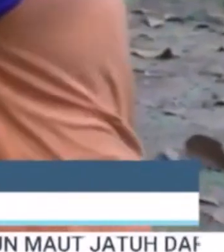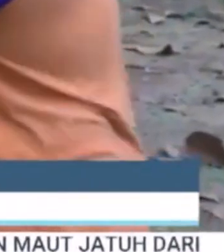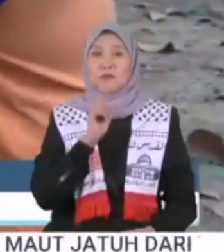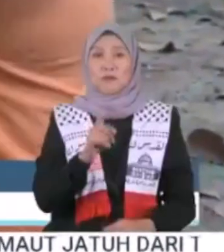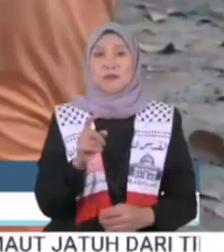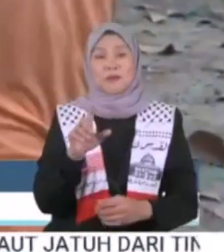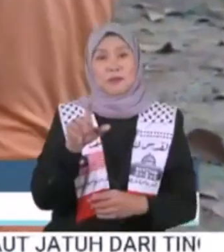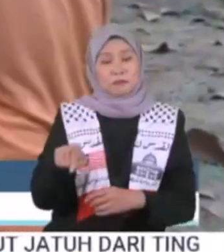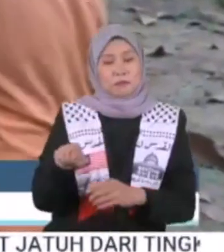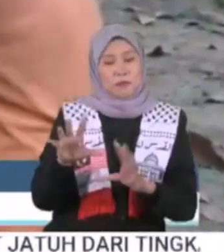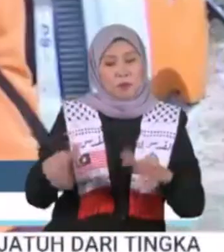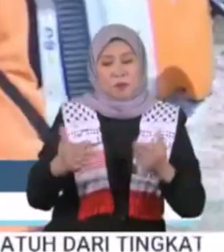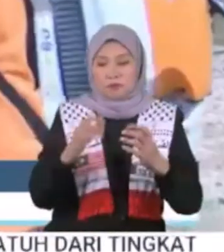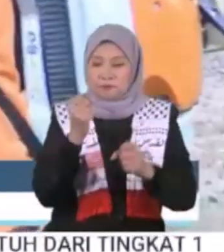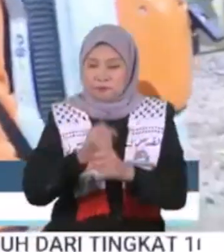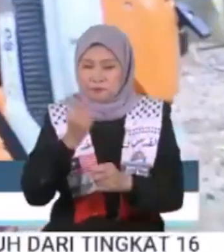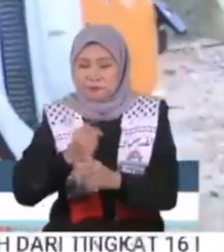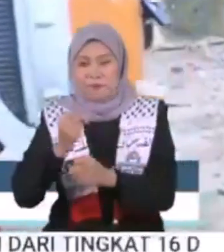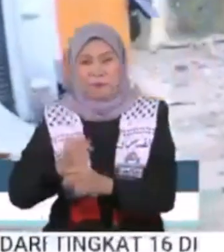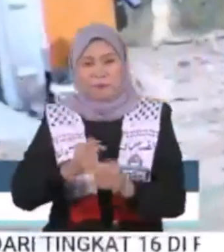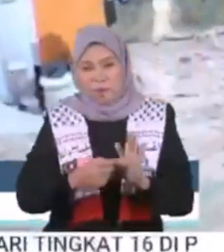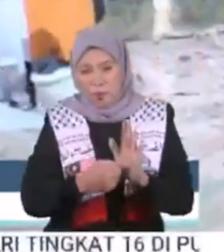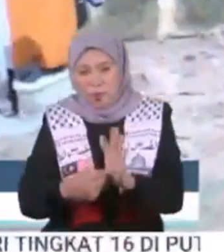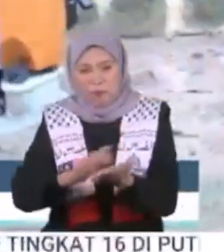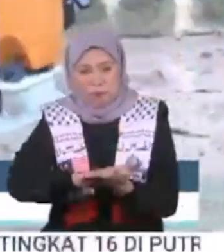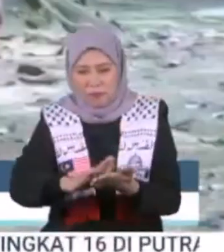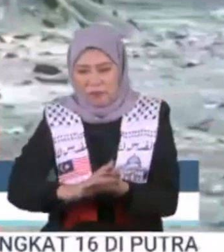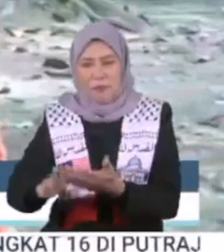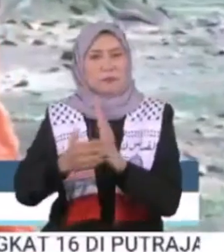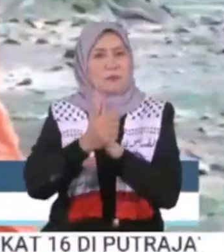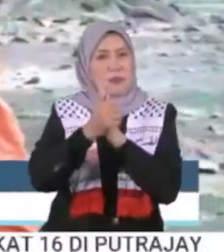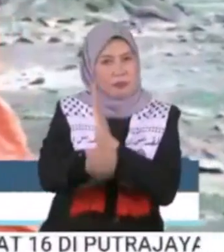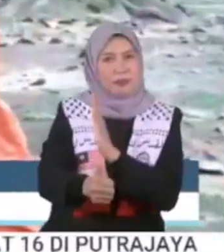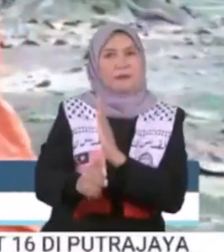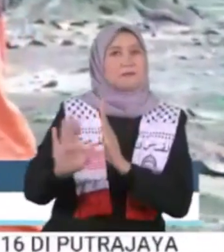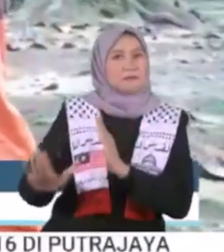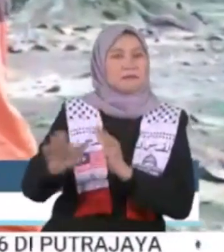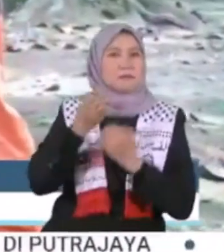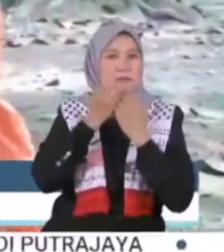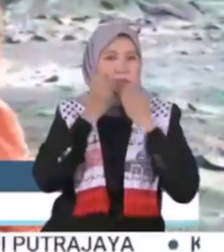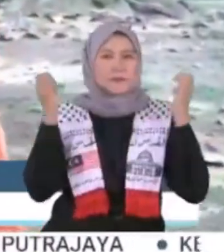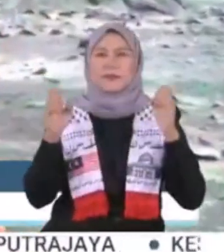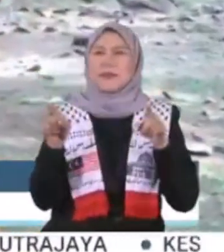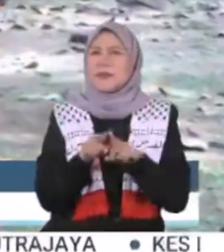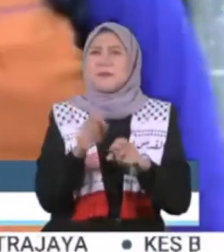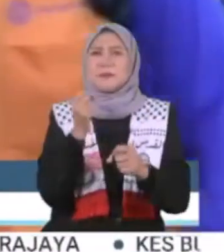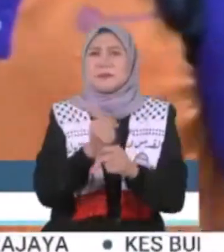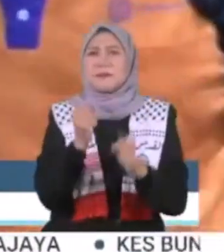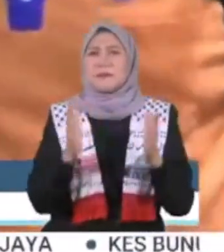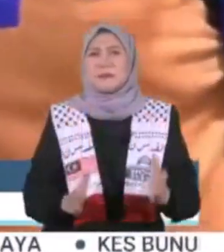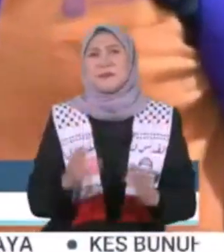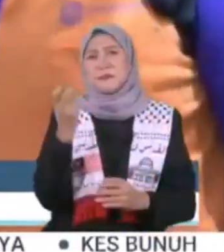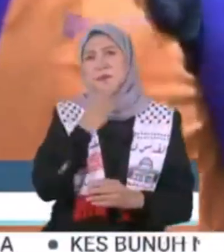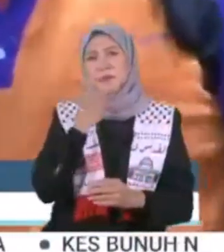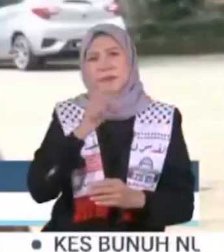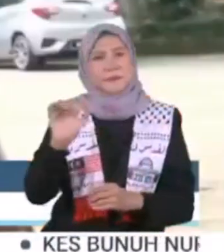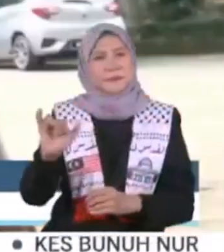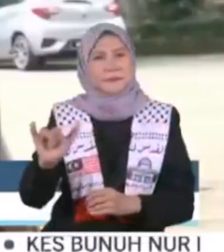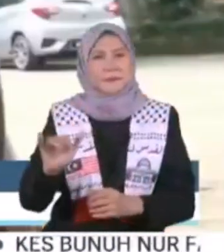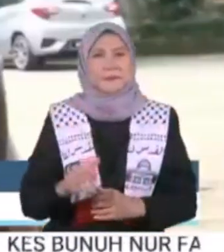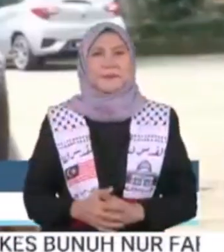Kebolehan Luqman menyelesaikan tugasan menjadi bukti kemahiran dan kemampuannya sama seperti petugas kebersihan yang